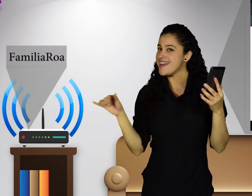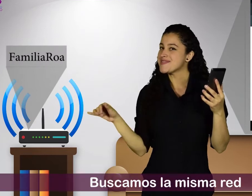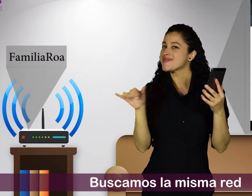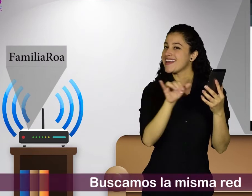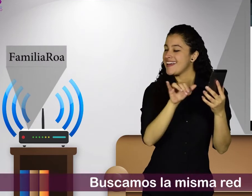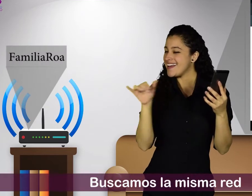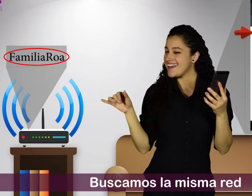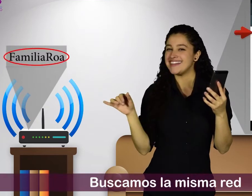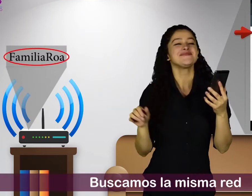Buscamos la misma red.